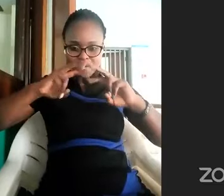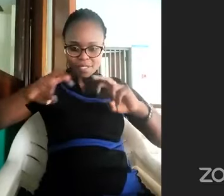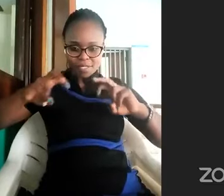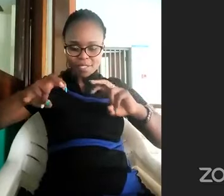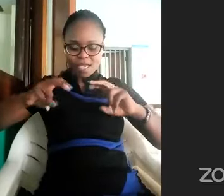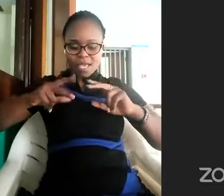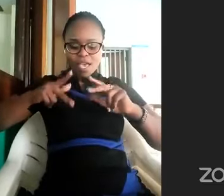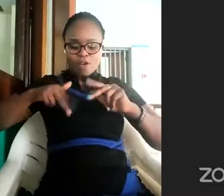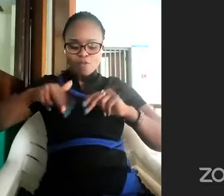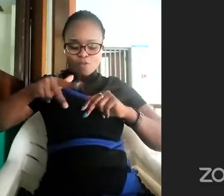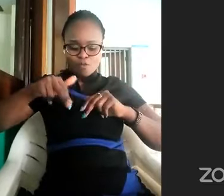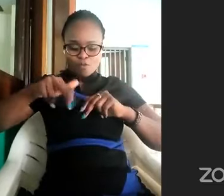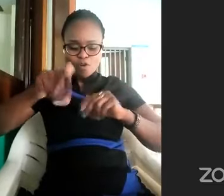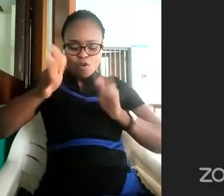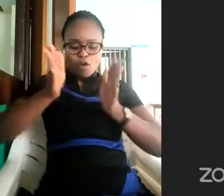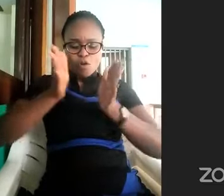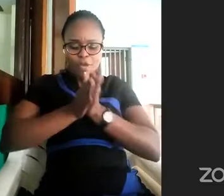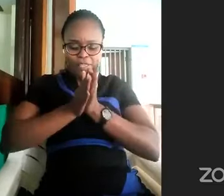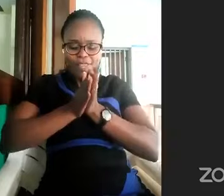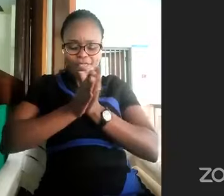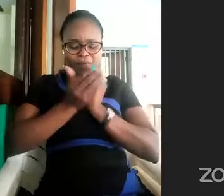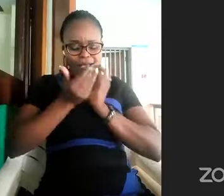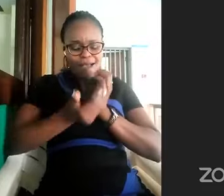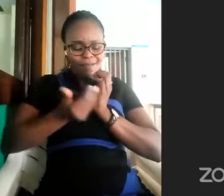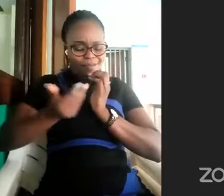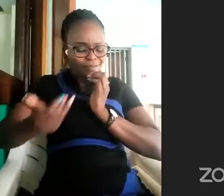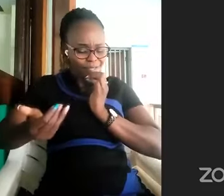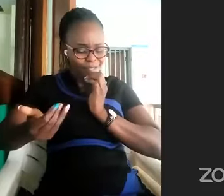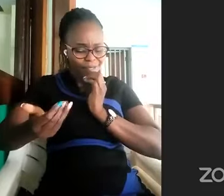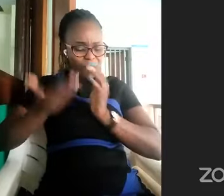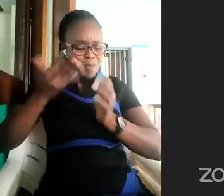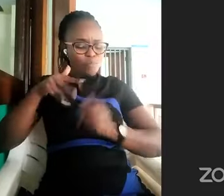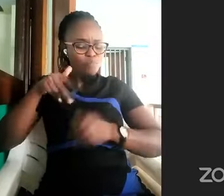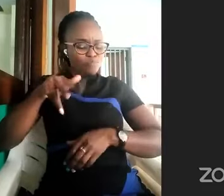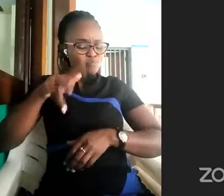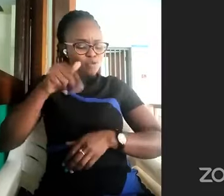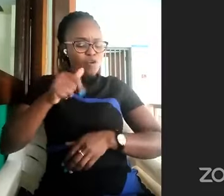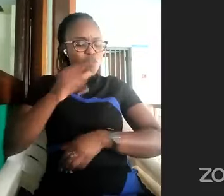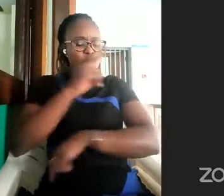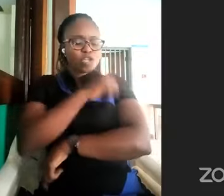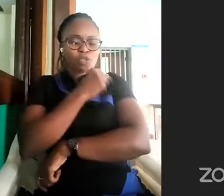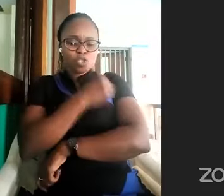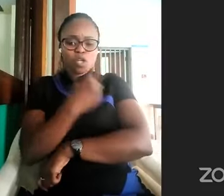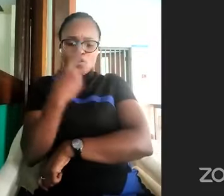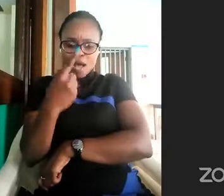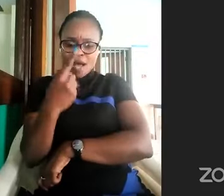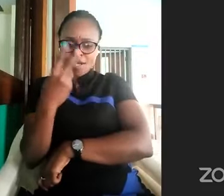kwa assessment, unaweza tembea hata hospitali 3-4. Na at the end of the day, mtoto akifanyiwa